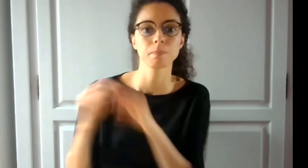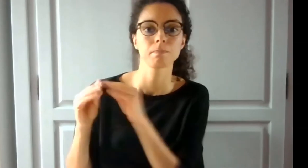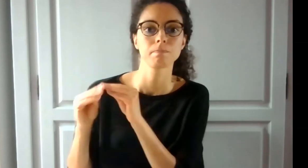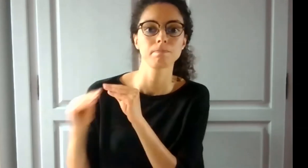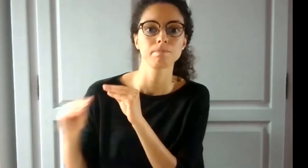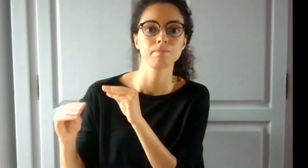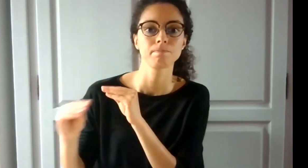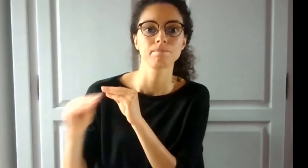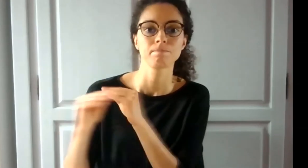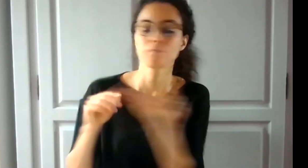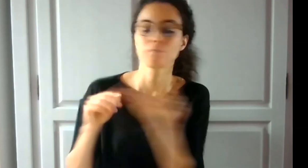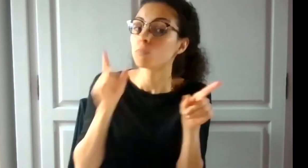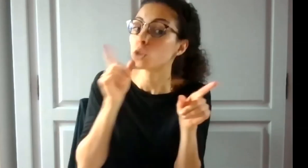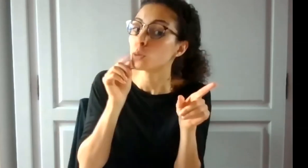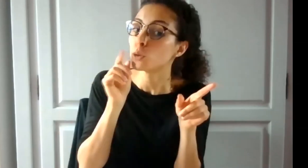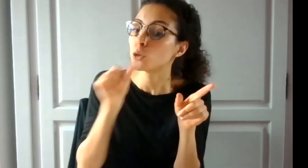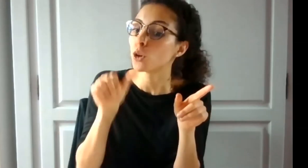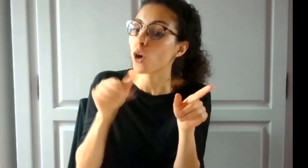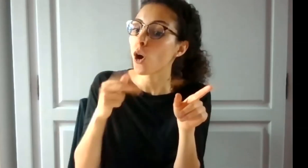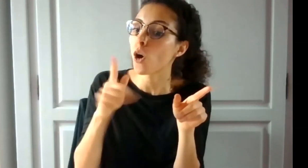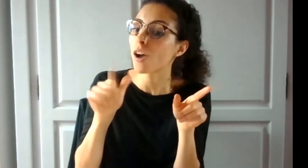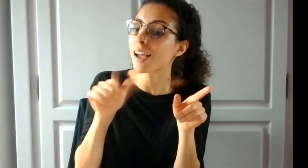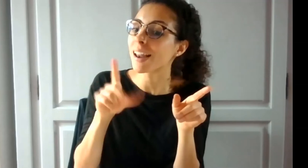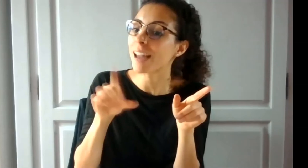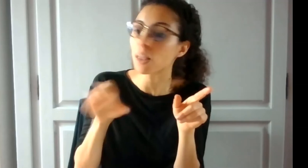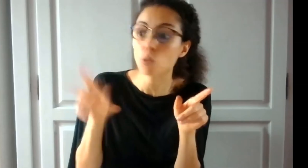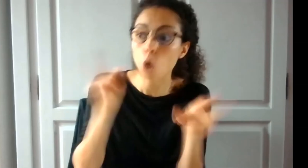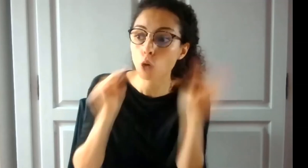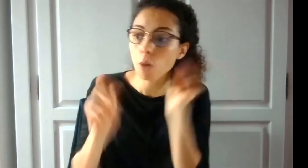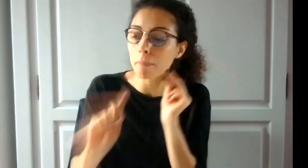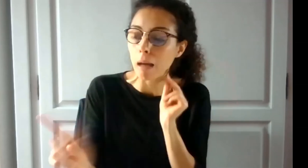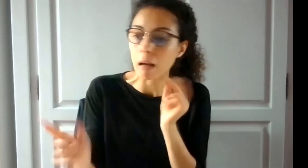Monsieur Anglade ? Nous ne vous entendons pas.